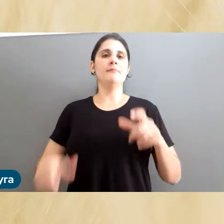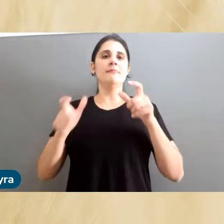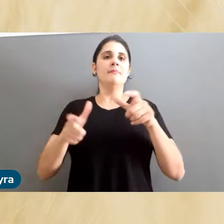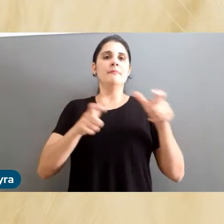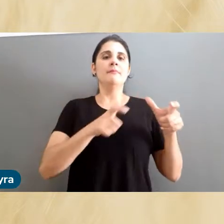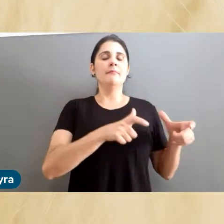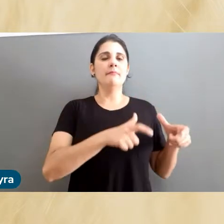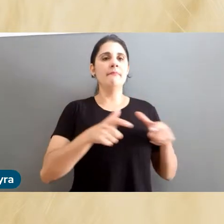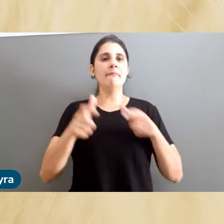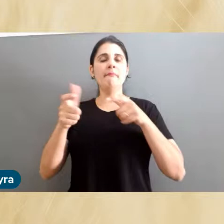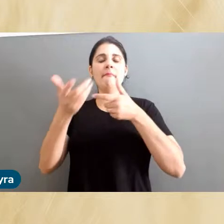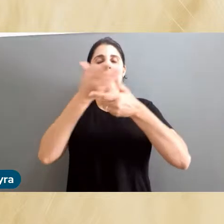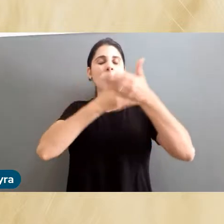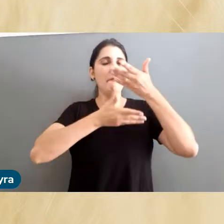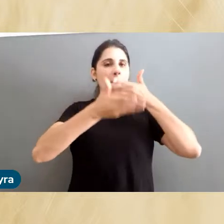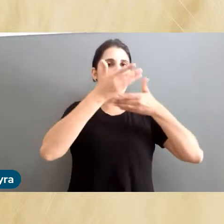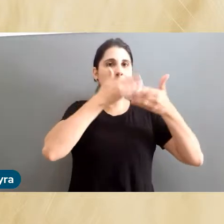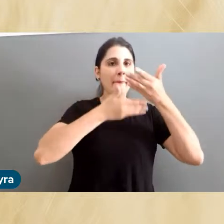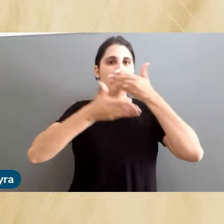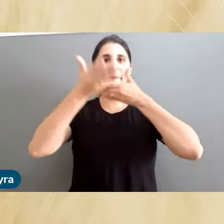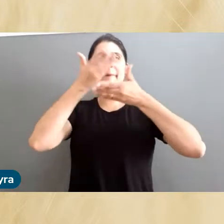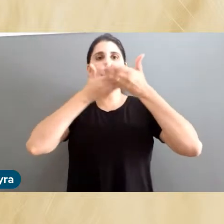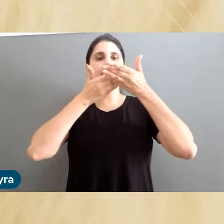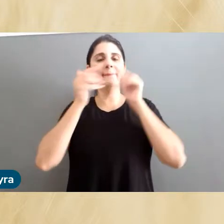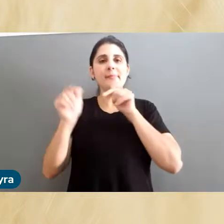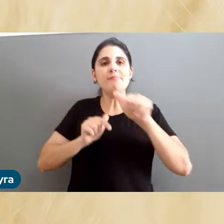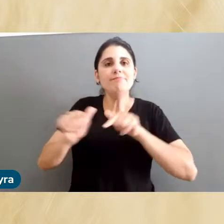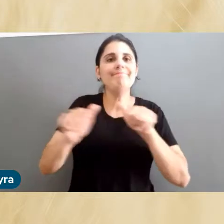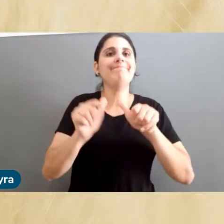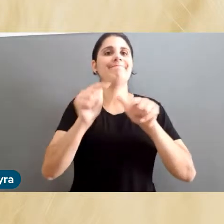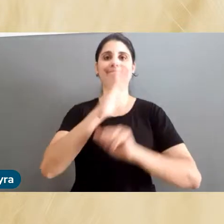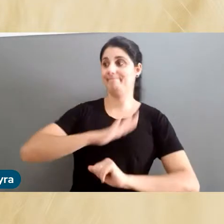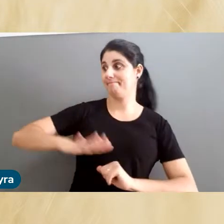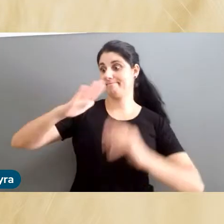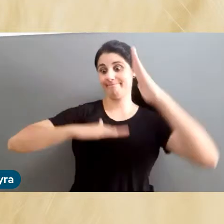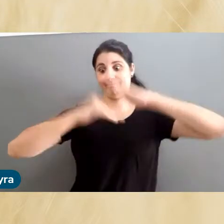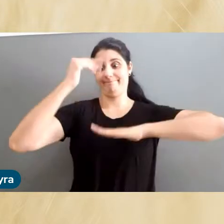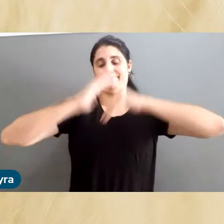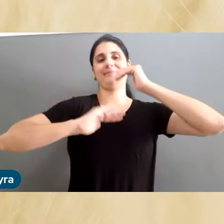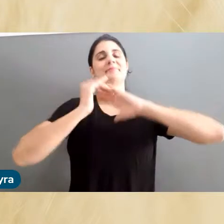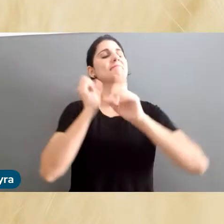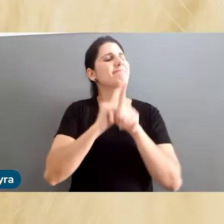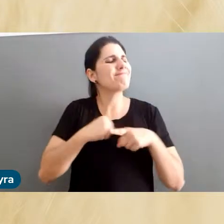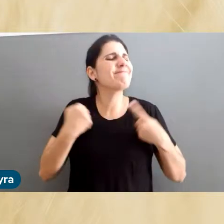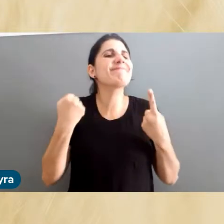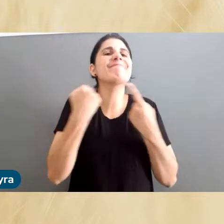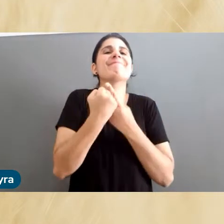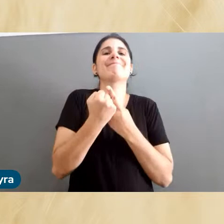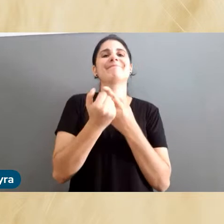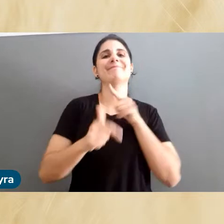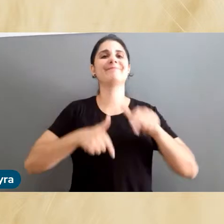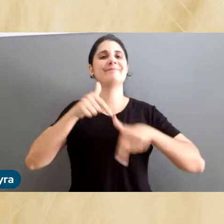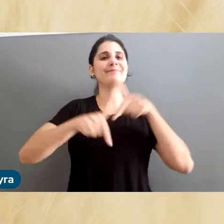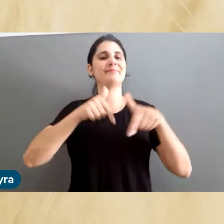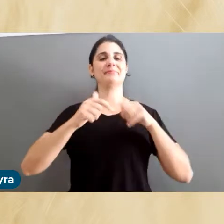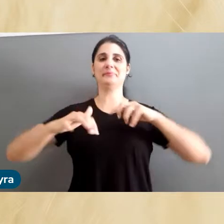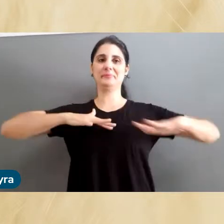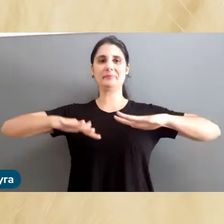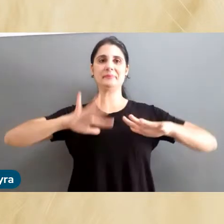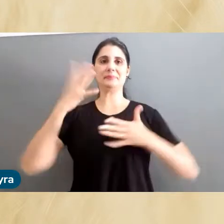lar, dentro do contexto do trabalho, da nossa profissão, da sociedade, do trabalho no movimento